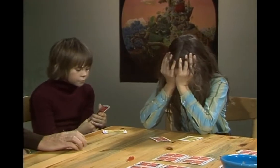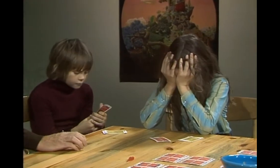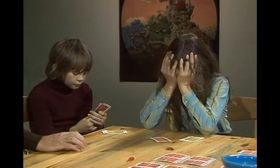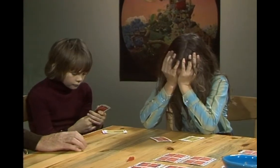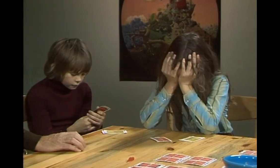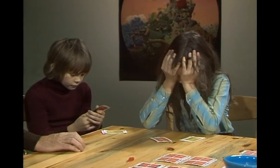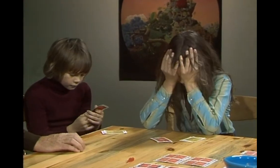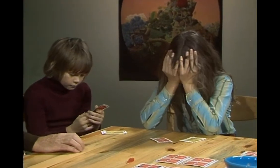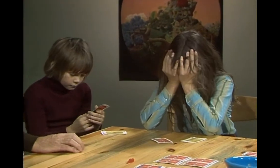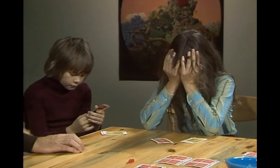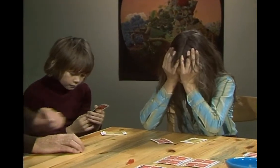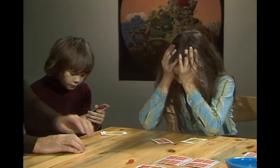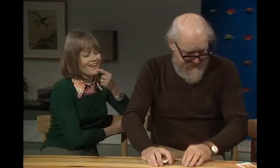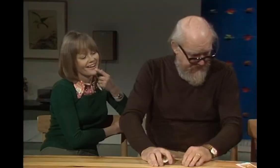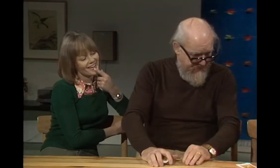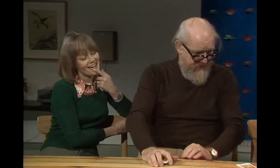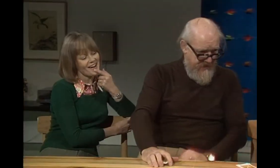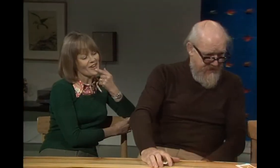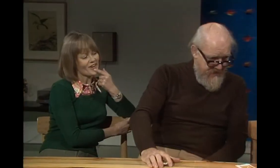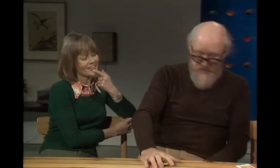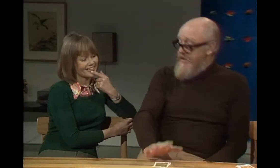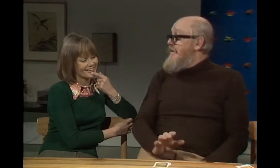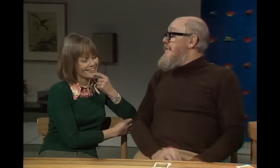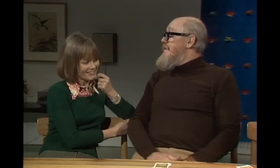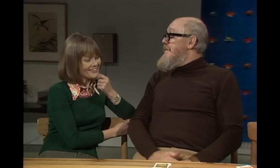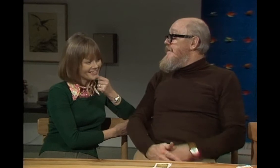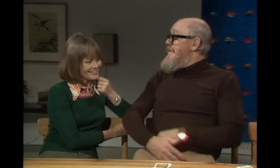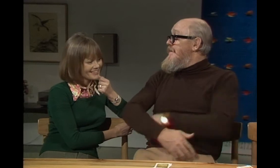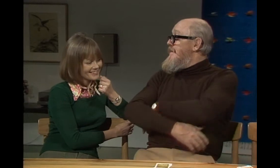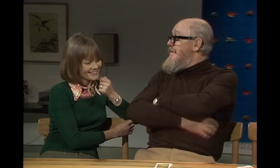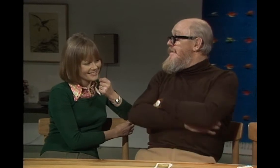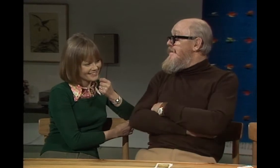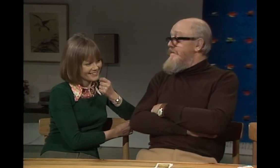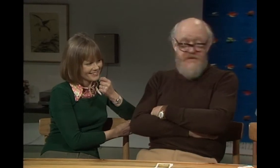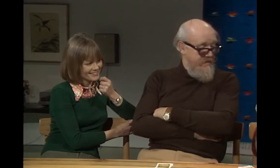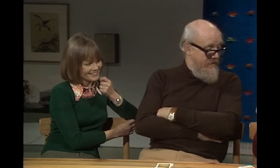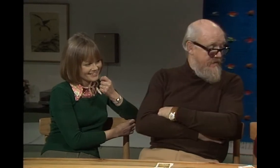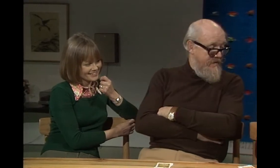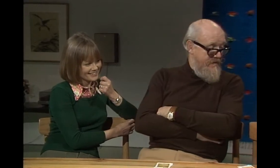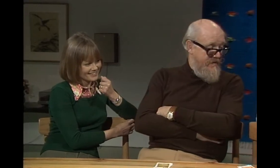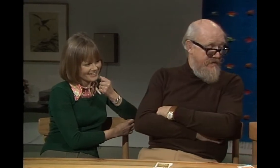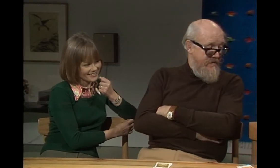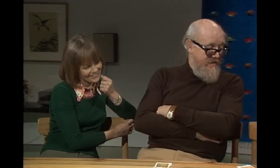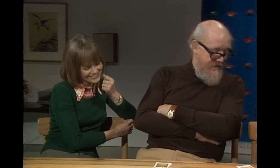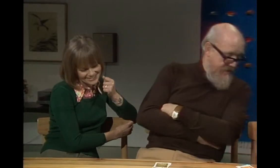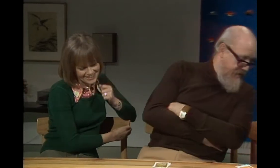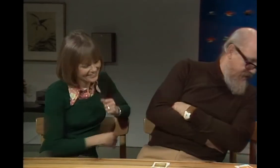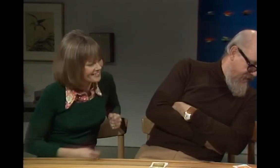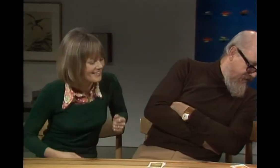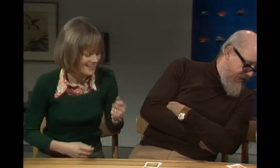svåra. Det kan hon inte. Det kan jag. Kan du? Ja. Ja, du får det här kortet om du kan det. Ja, ska se då. Det